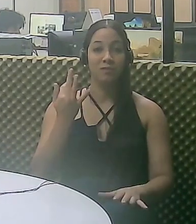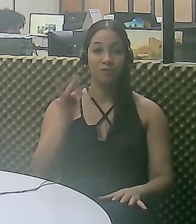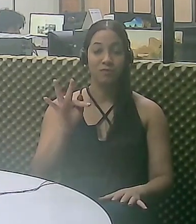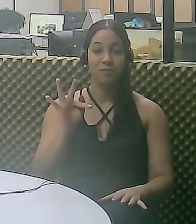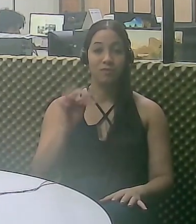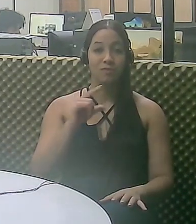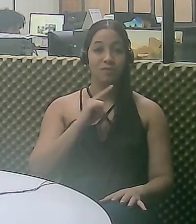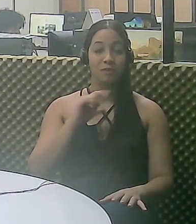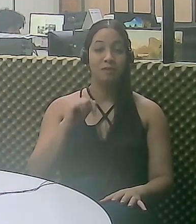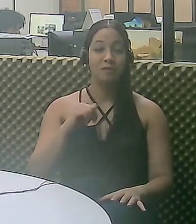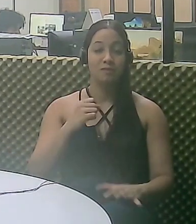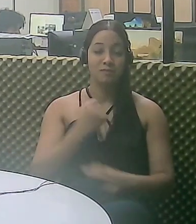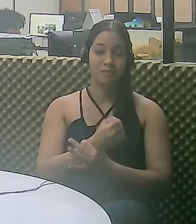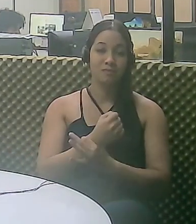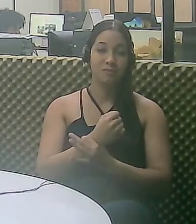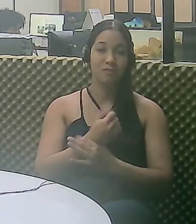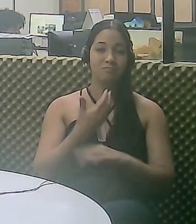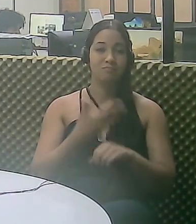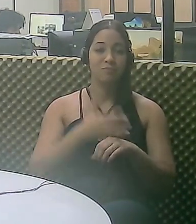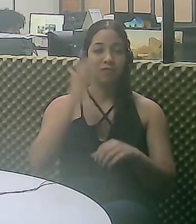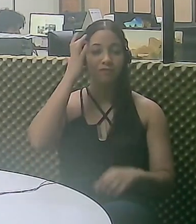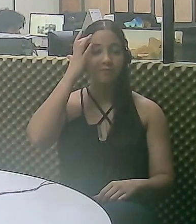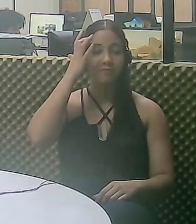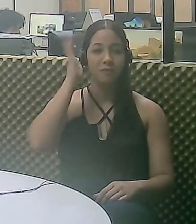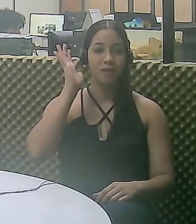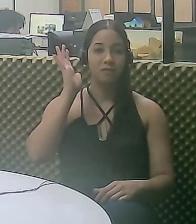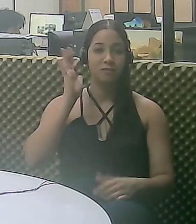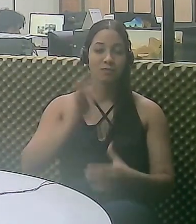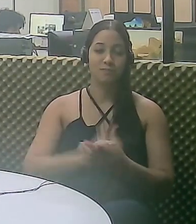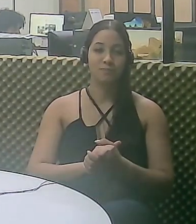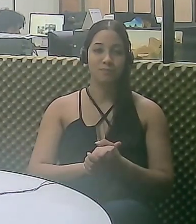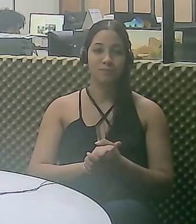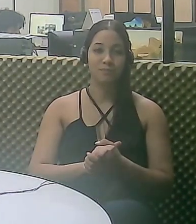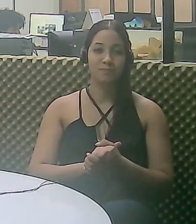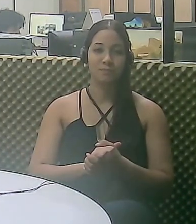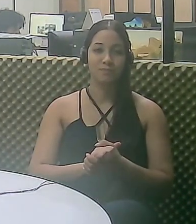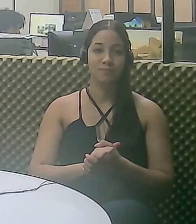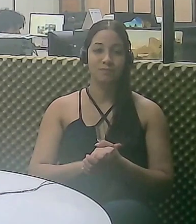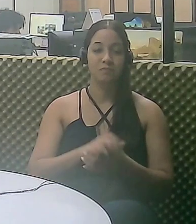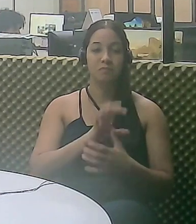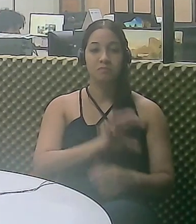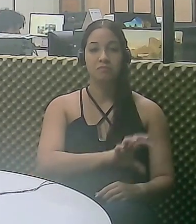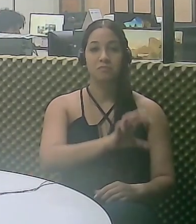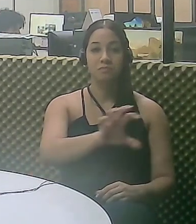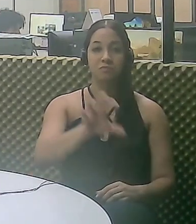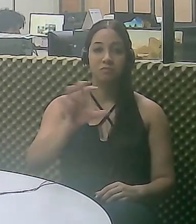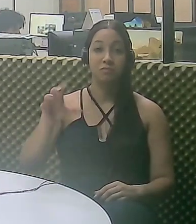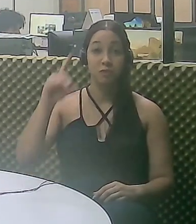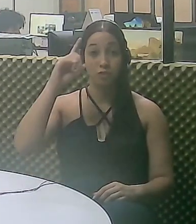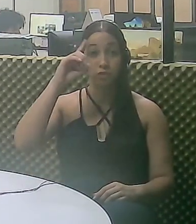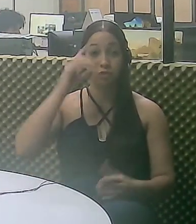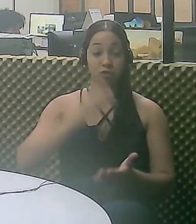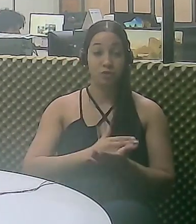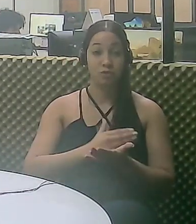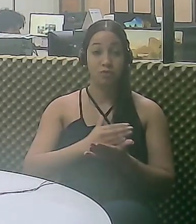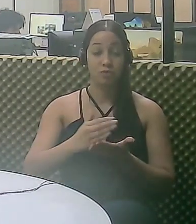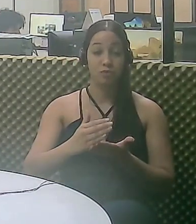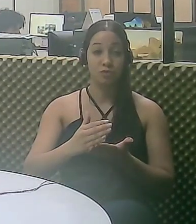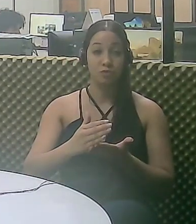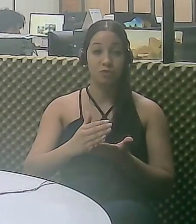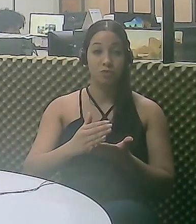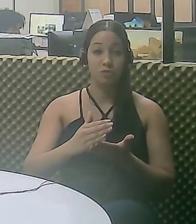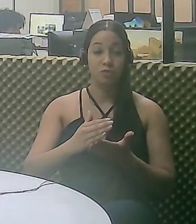e oferece mais segurança e praticidade aos contribuintes. Para as demais categorias, a data de início da adesão